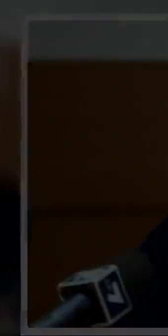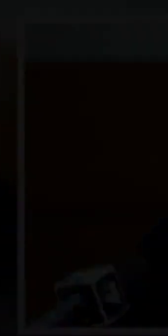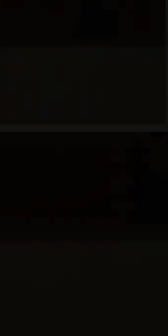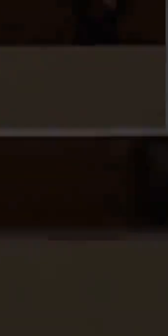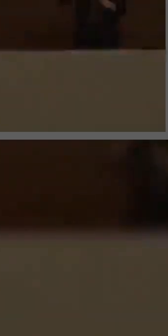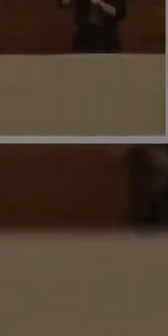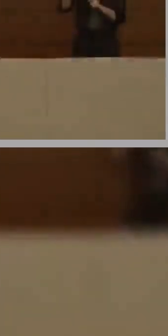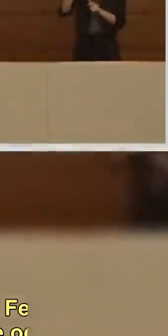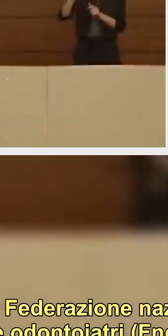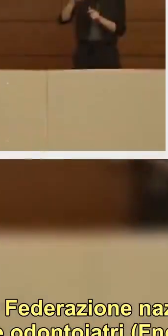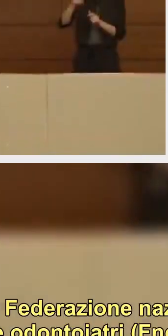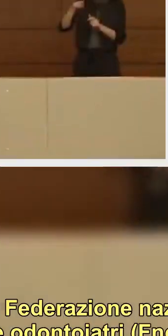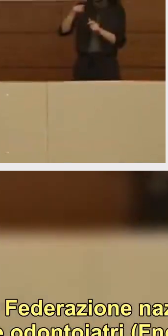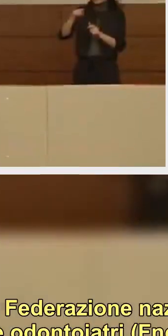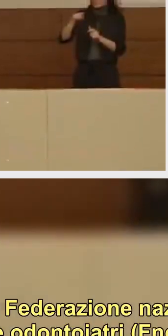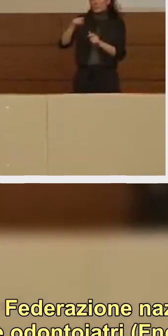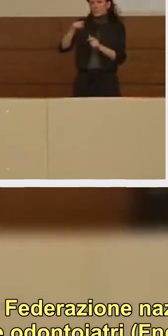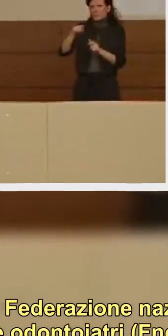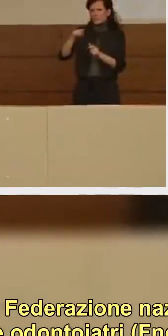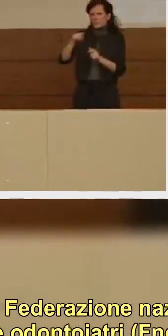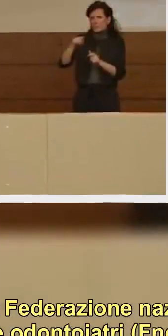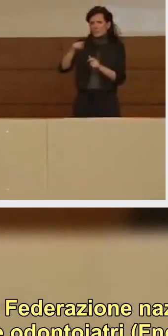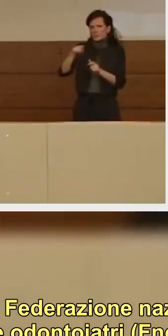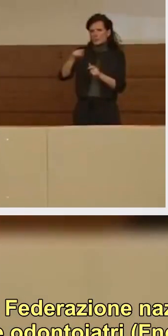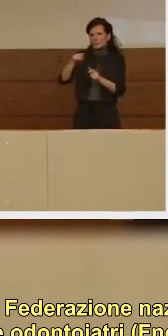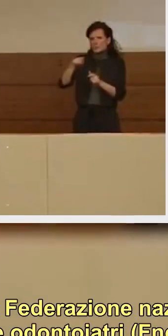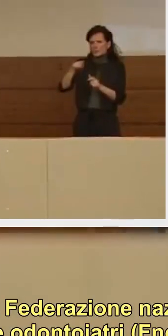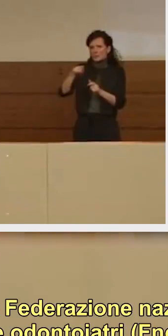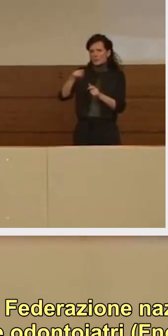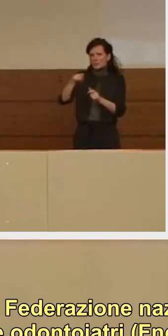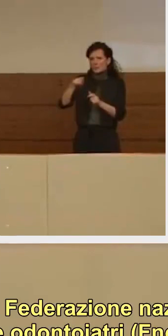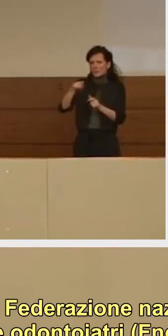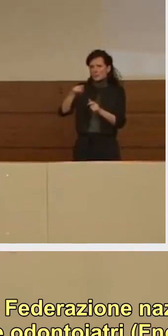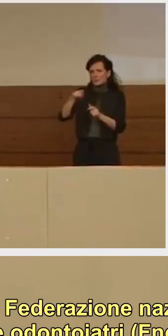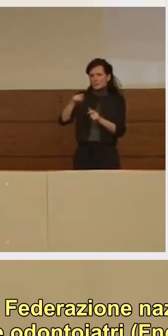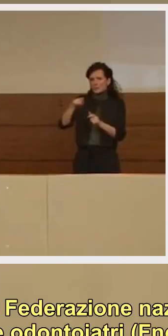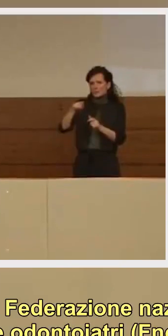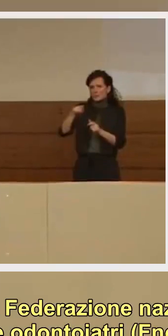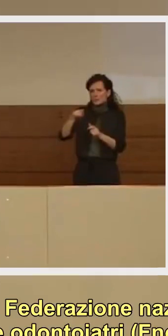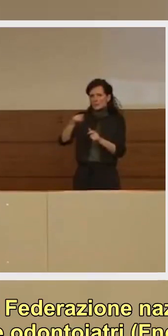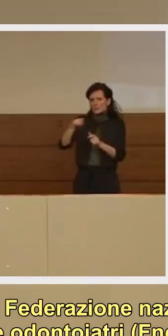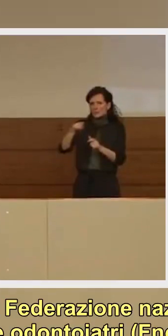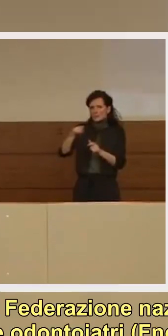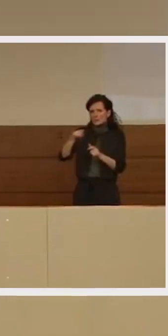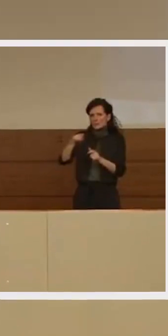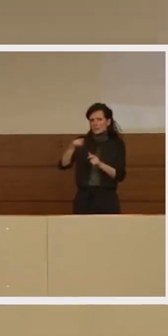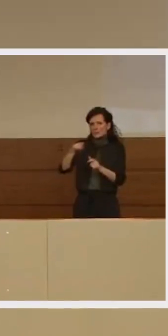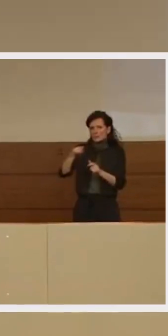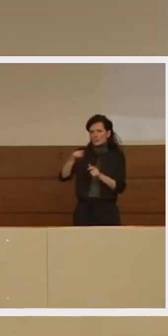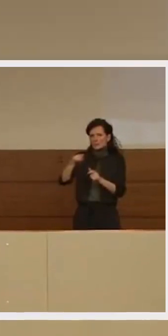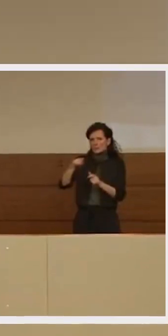Ad aggiornare il triste elenco è la Federazione Nazionale degli Ordini dei Medici Chirurghi e Odontoiatri, FNOMCEO.